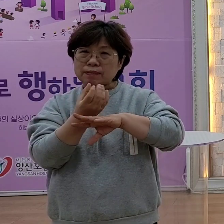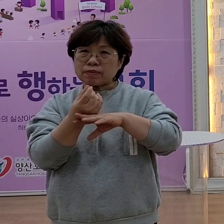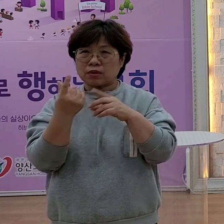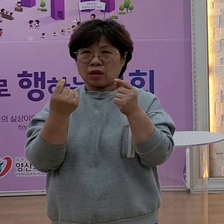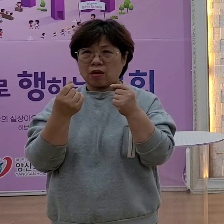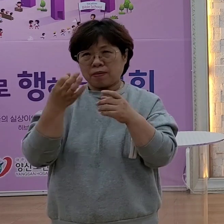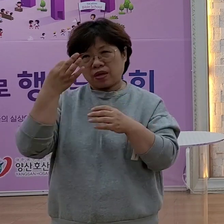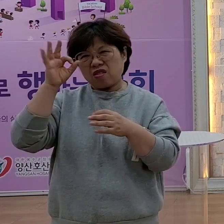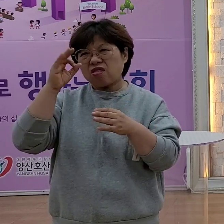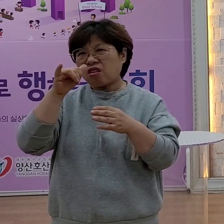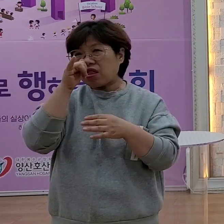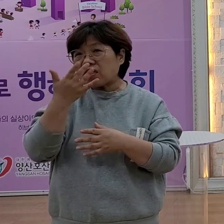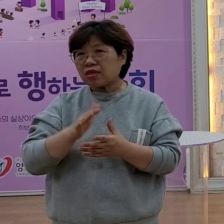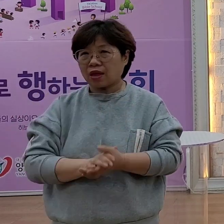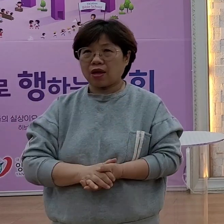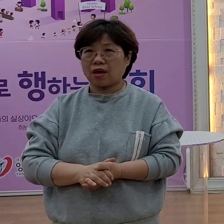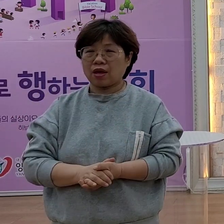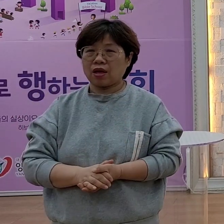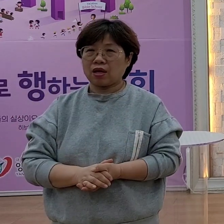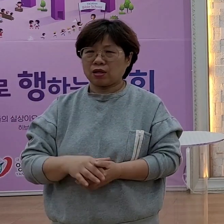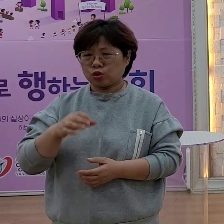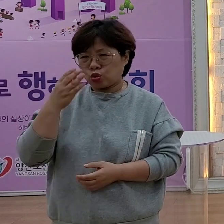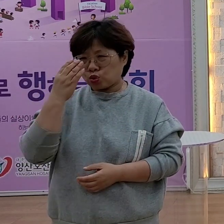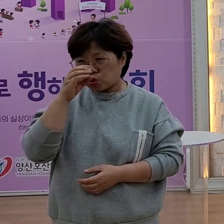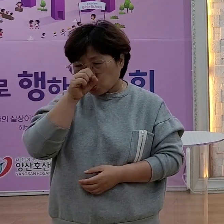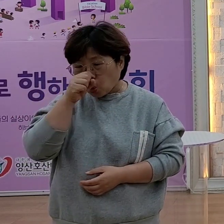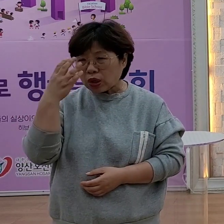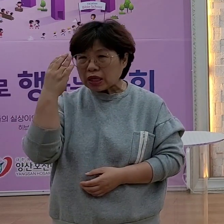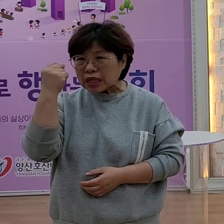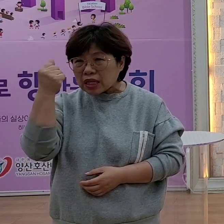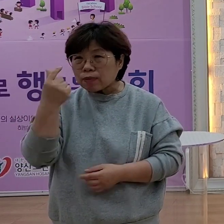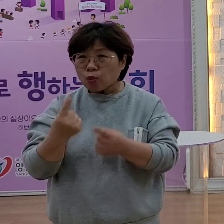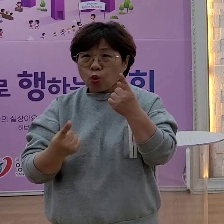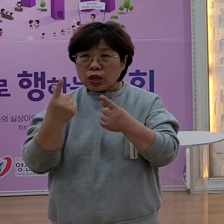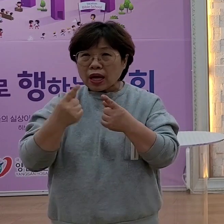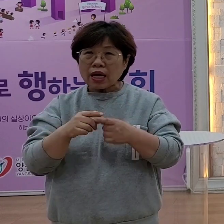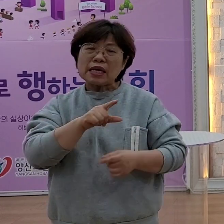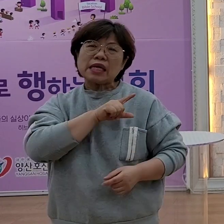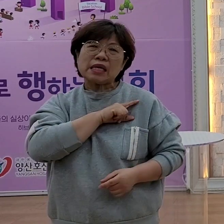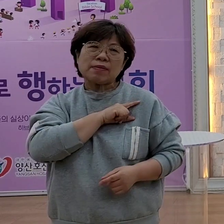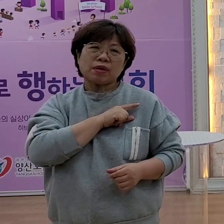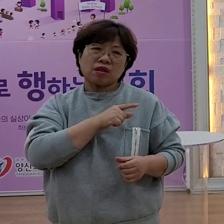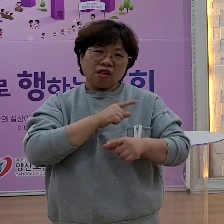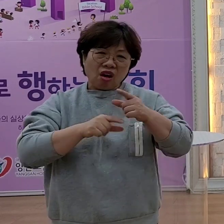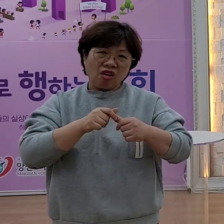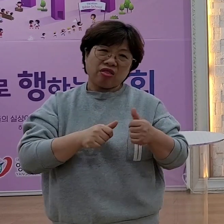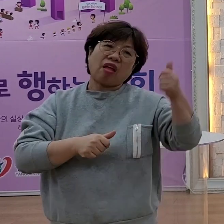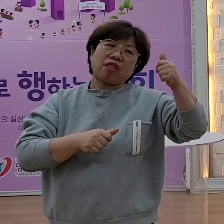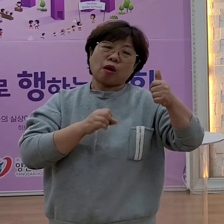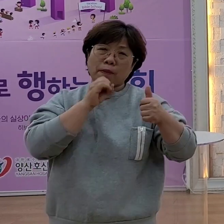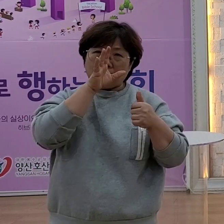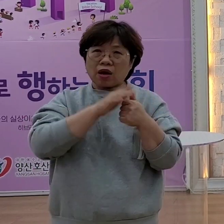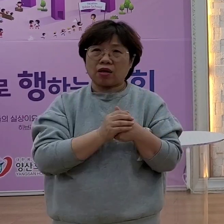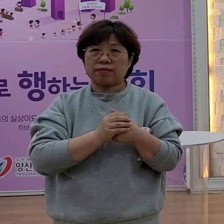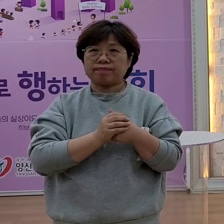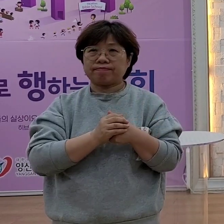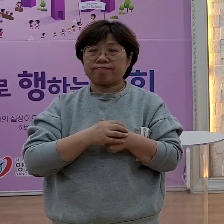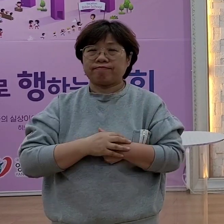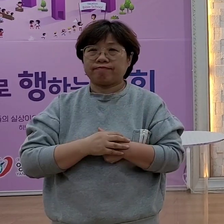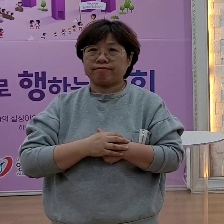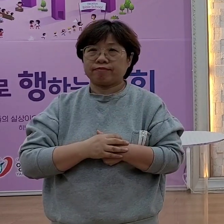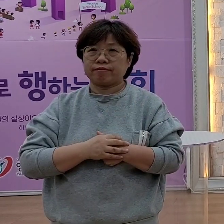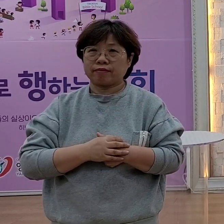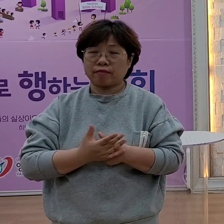더 낫다 이렇게 말씀합니다. 자, 그럼 이름이 무슨 뜻일까요? 이름. 이 이름이라는 것은